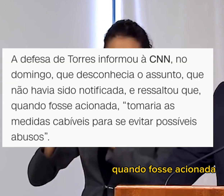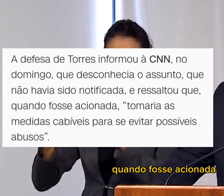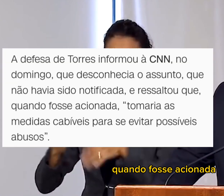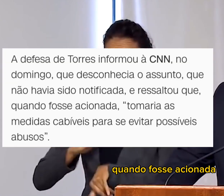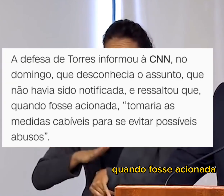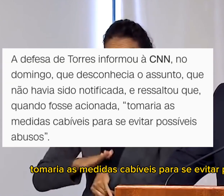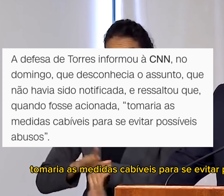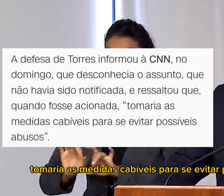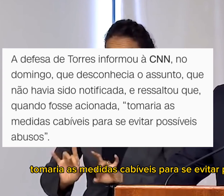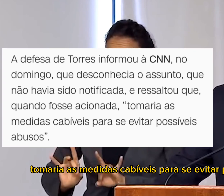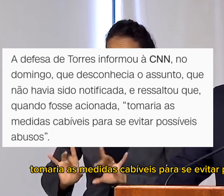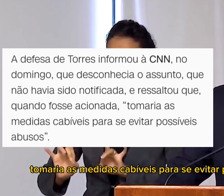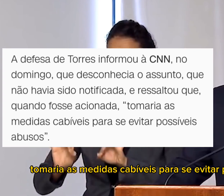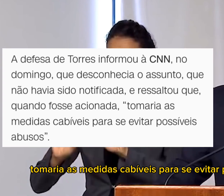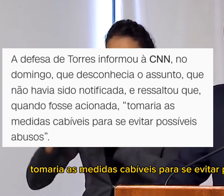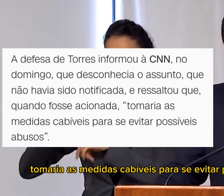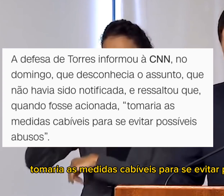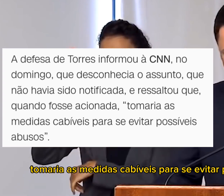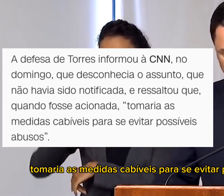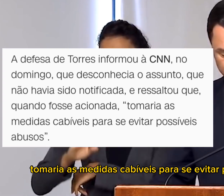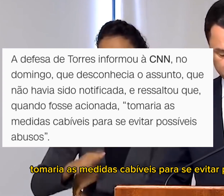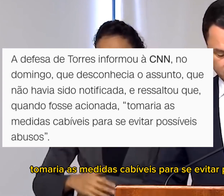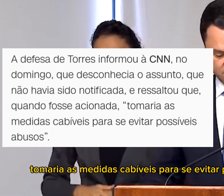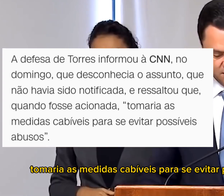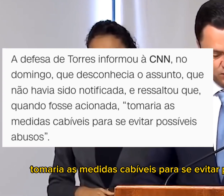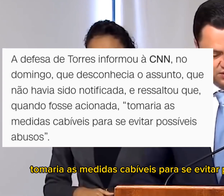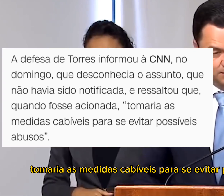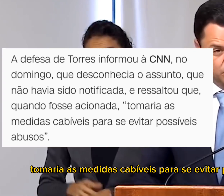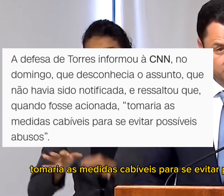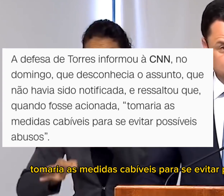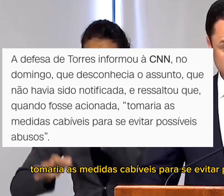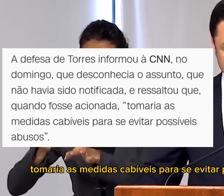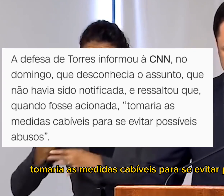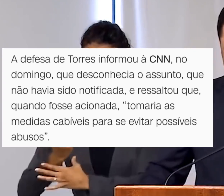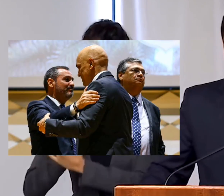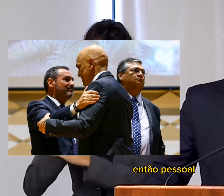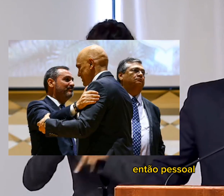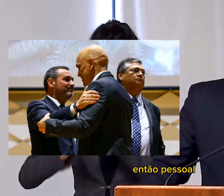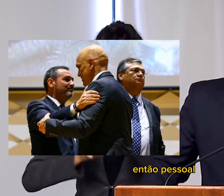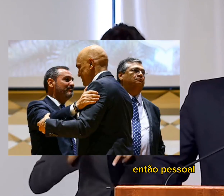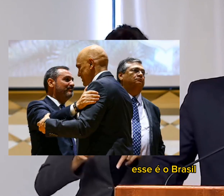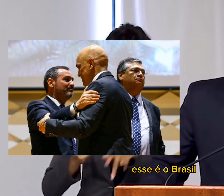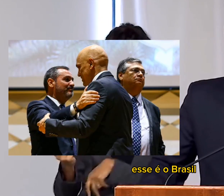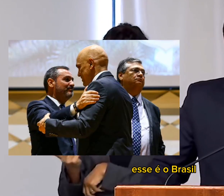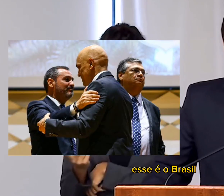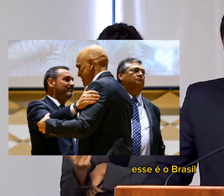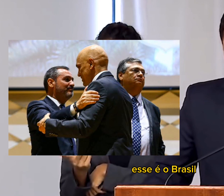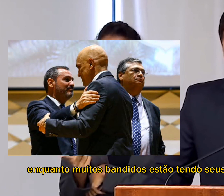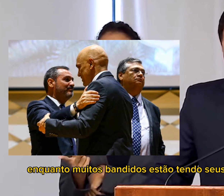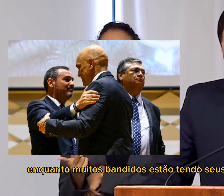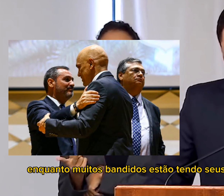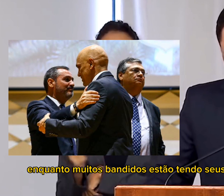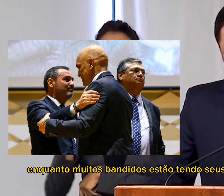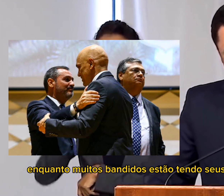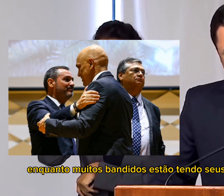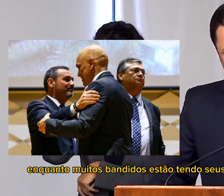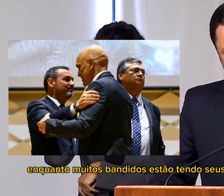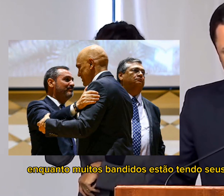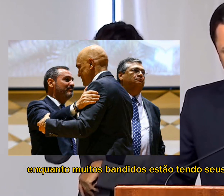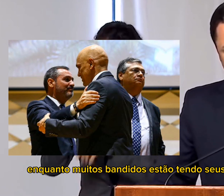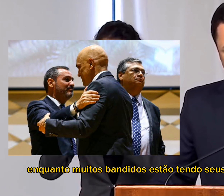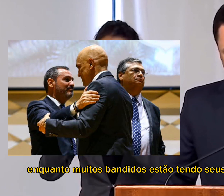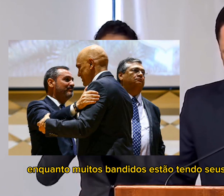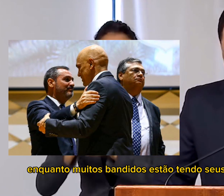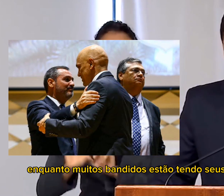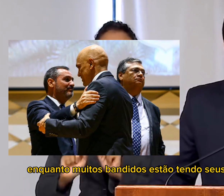fosse acionada, tomaria as medidas cabíveis para se evitar possíveis abusos. Então, pessoal, esse é o Brasil. Enquanto muitos